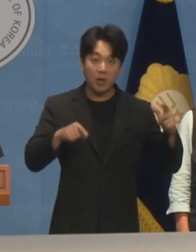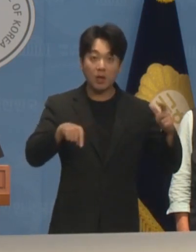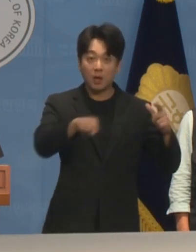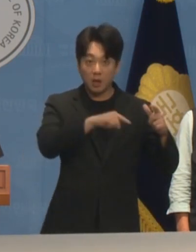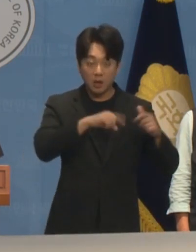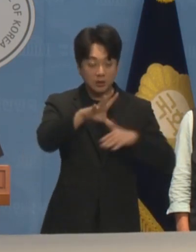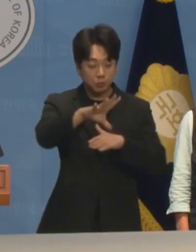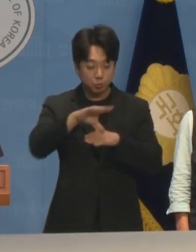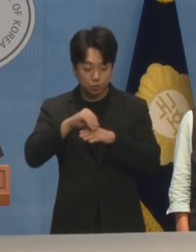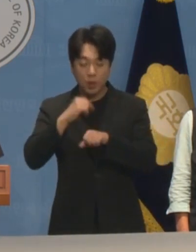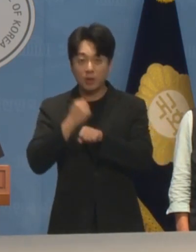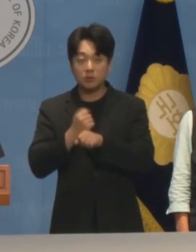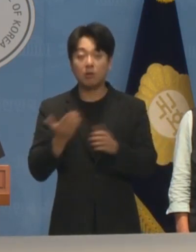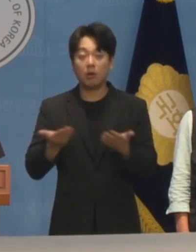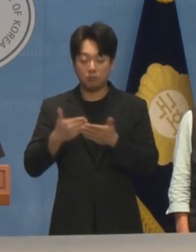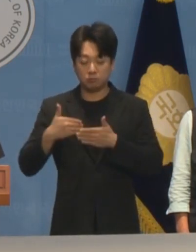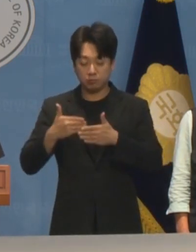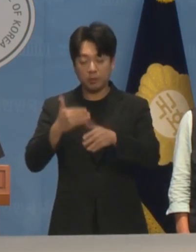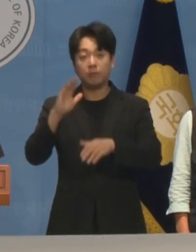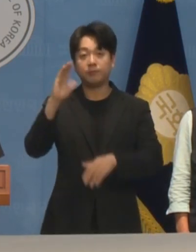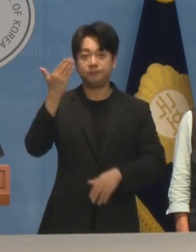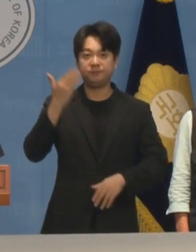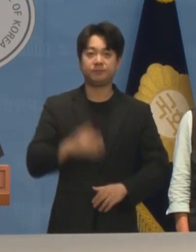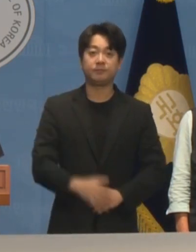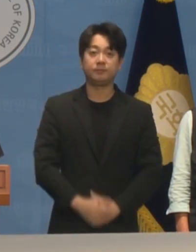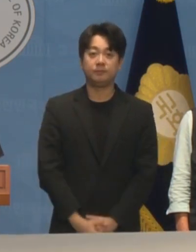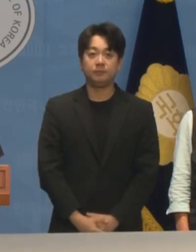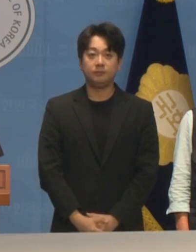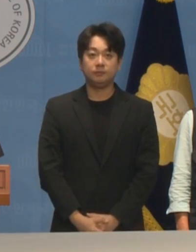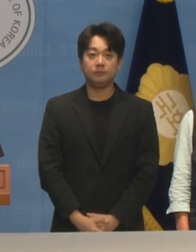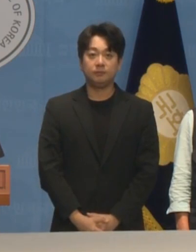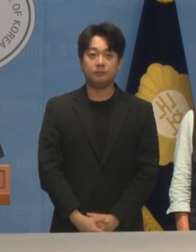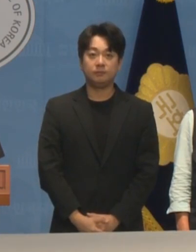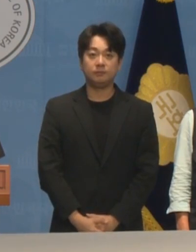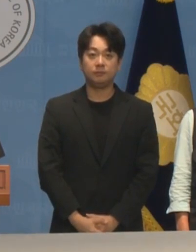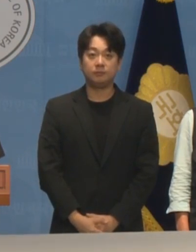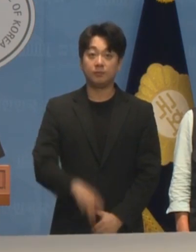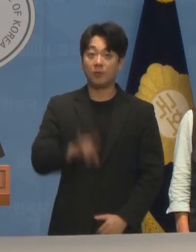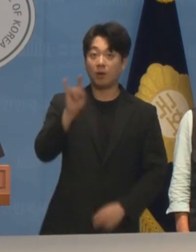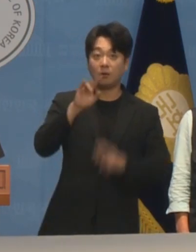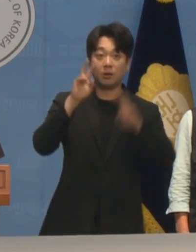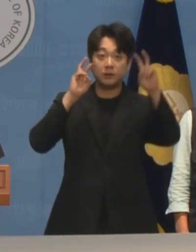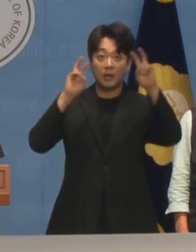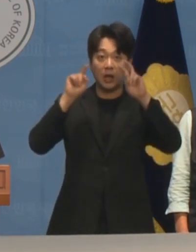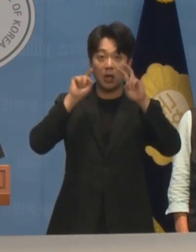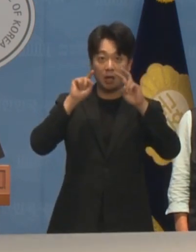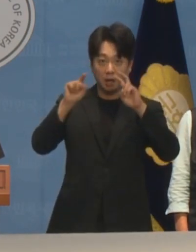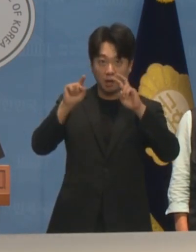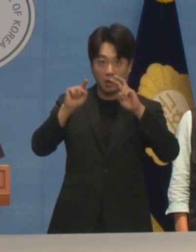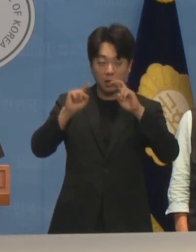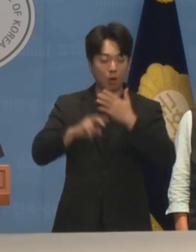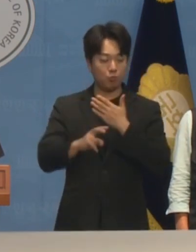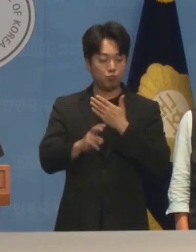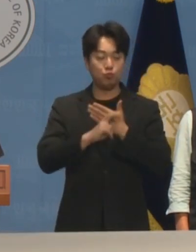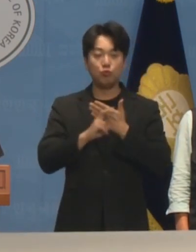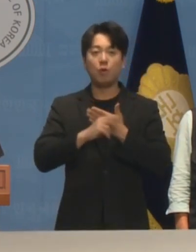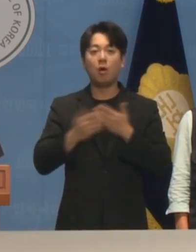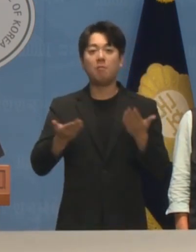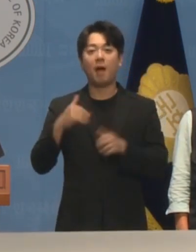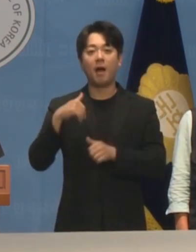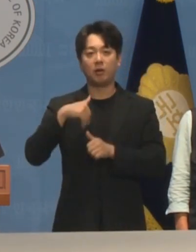됩니다. 아니면 그들이 현대자본이 말했듯이 그 공정이 불법 파견 공정이 맞기 때문에 지금